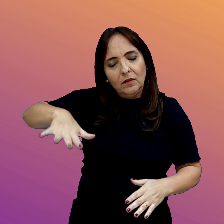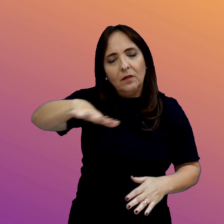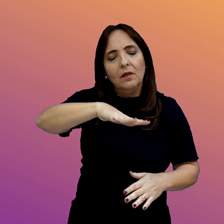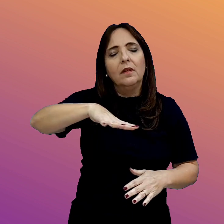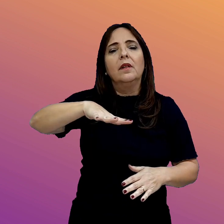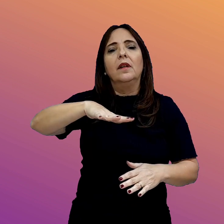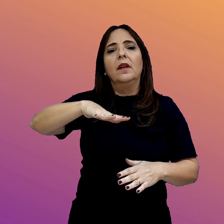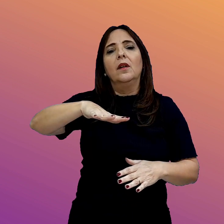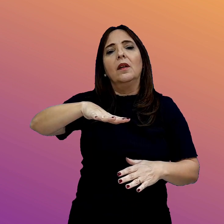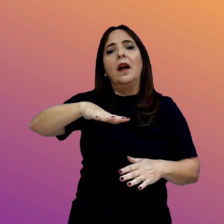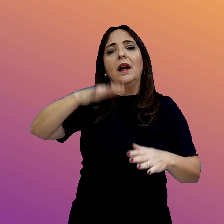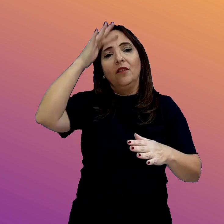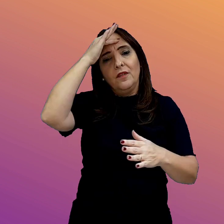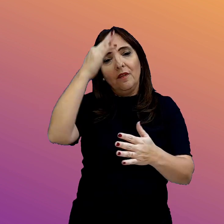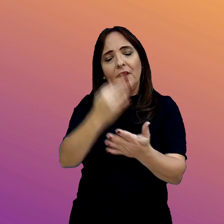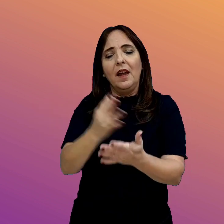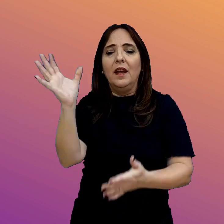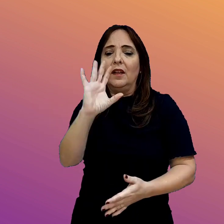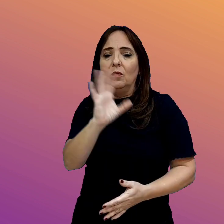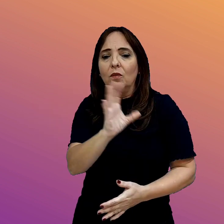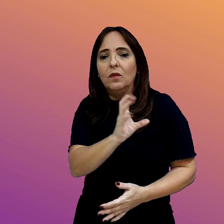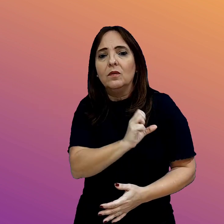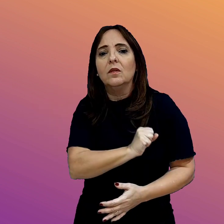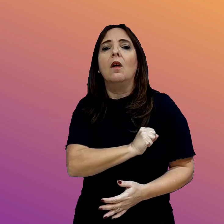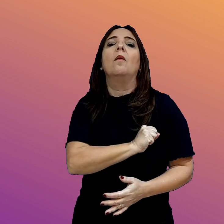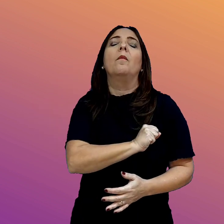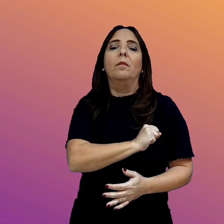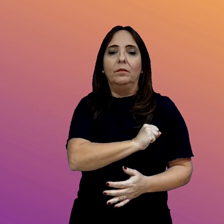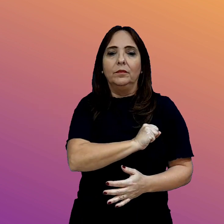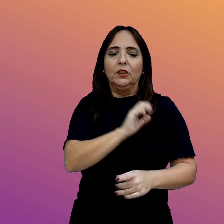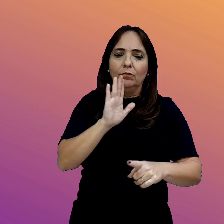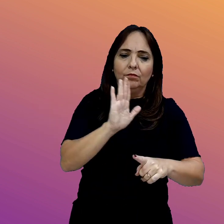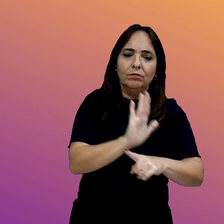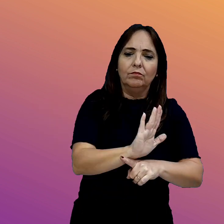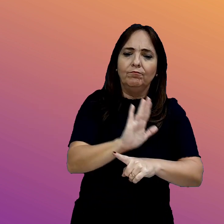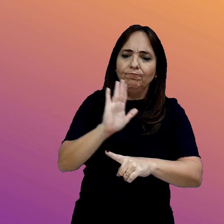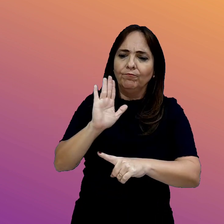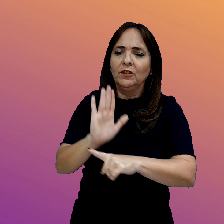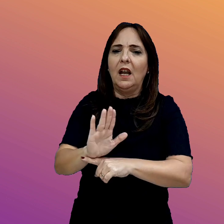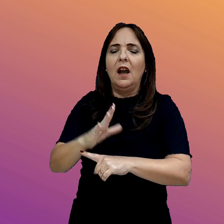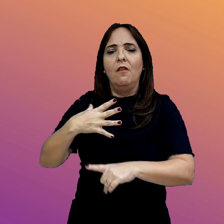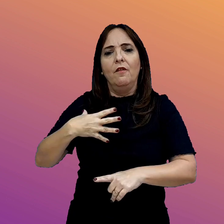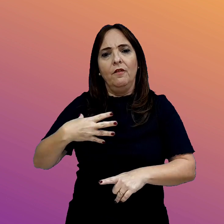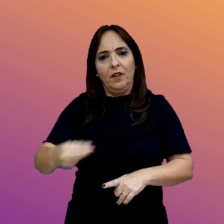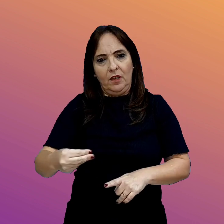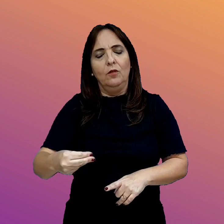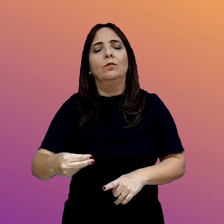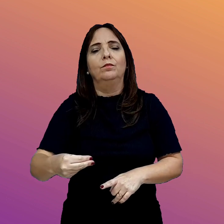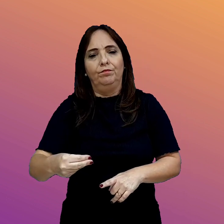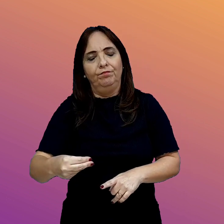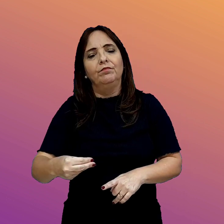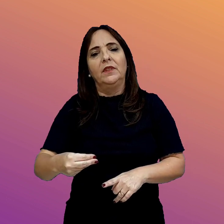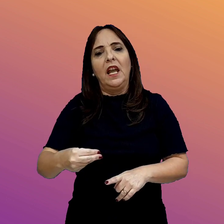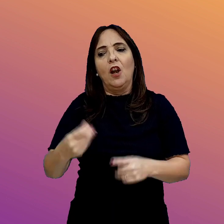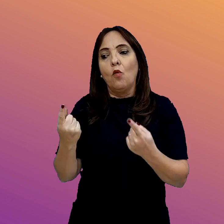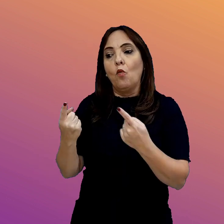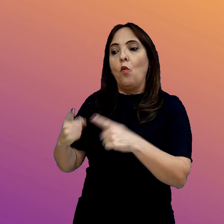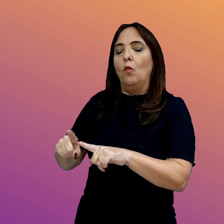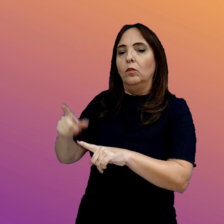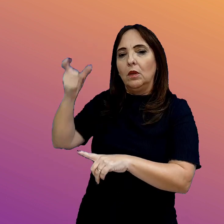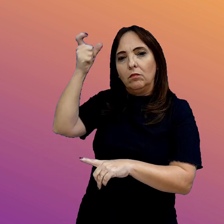nossos filhos, terem esse olhar atento aos ataques do inferno contra as nossas crianças. Isso é fundamental. Então, pai e mãe,